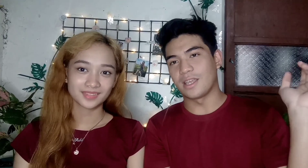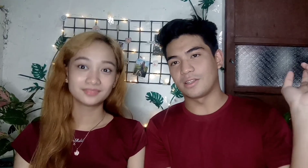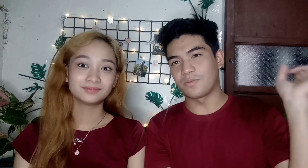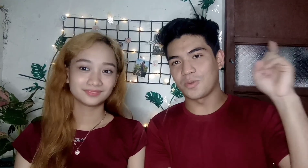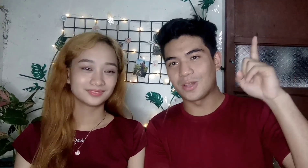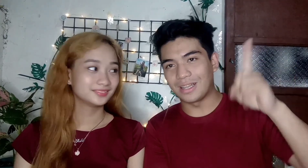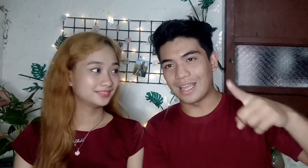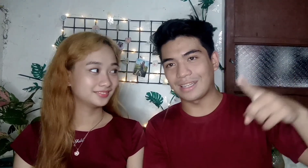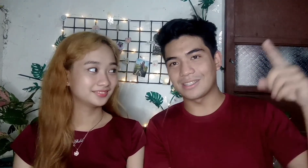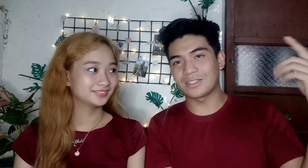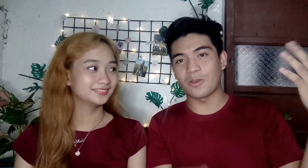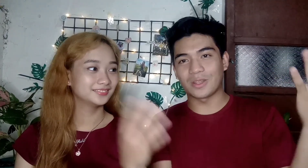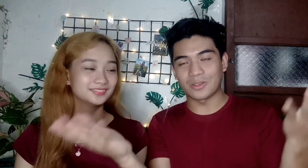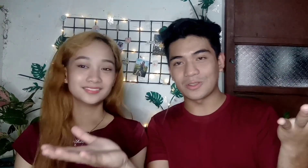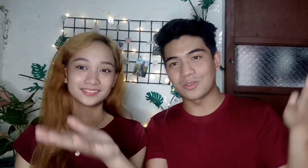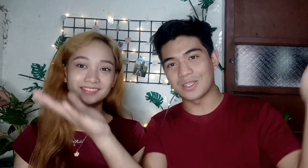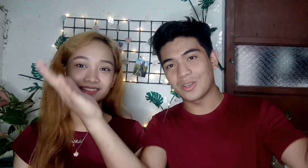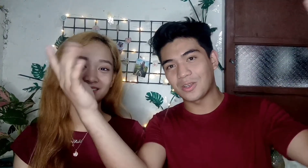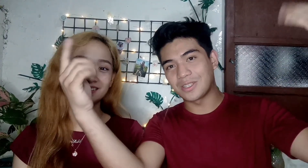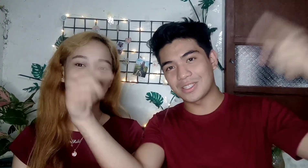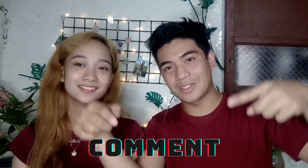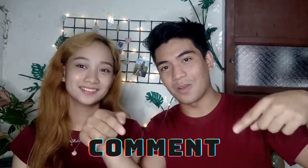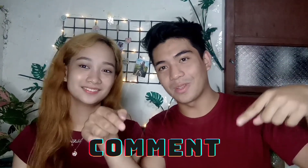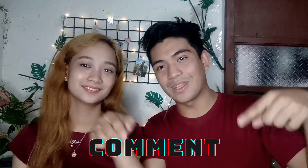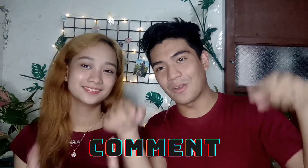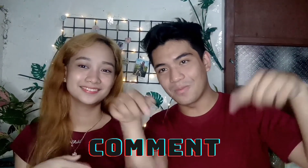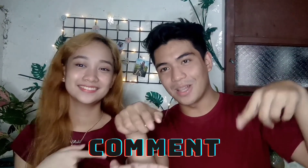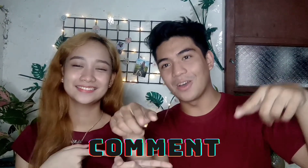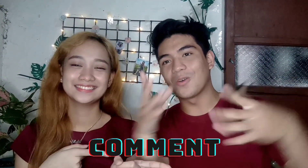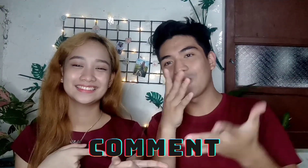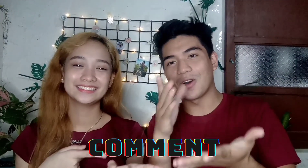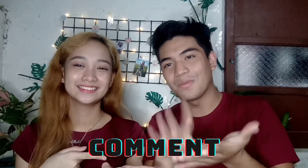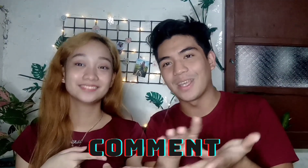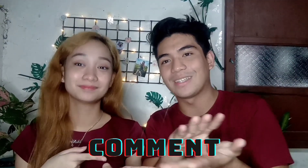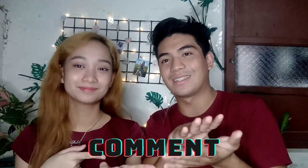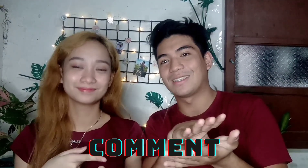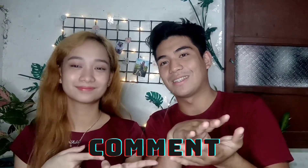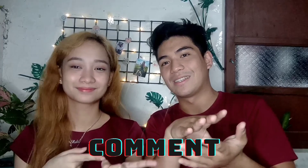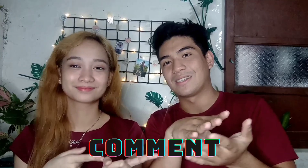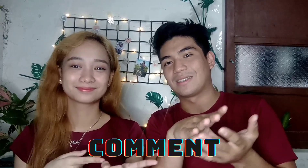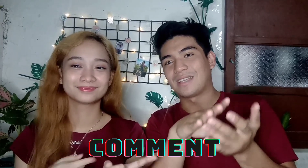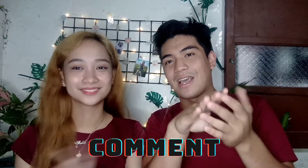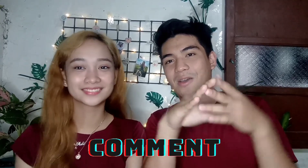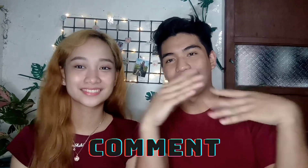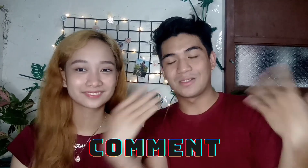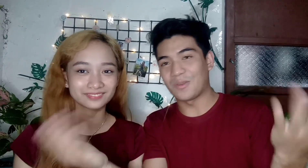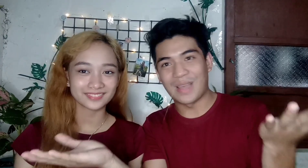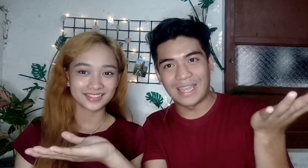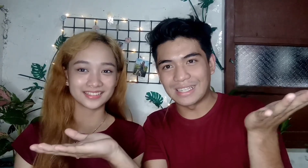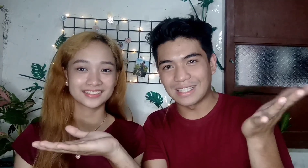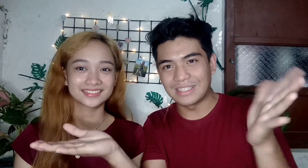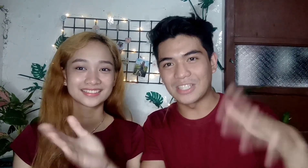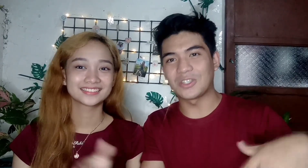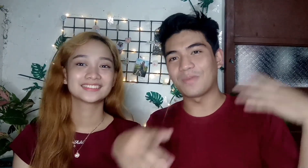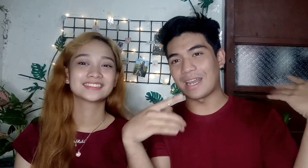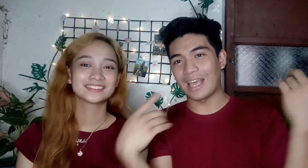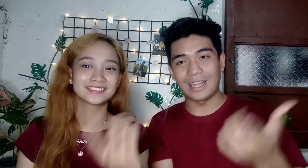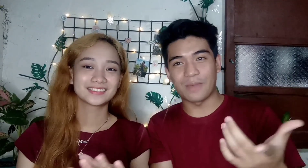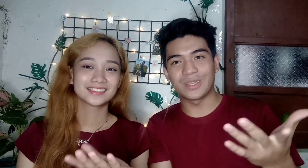Then, if you like this comment, kung nagustuhan nyo, just comment down below, comment. Tsaka, sa mga any suggestion pa na kaya namin